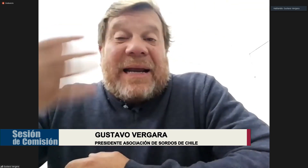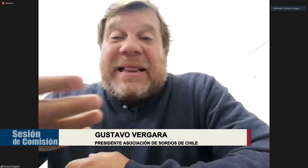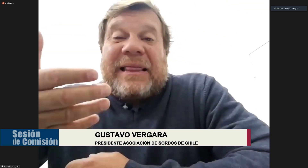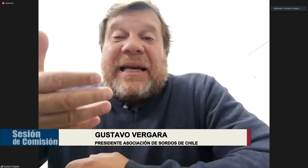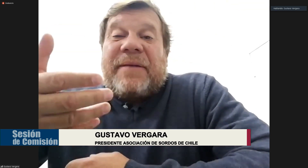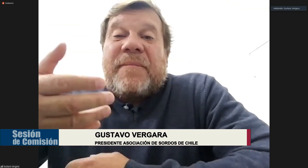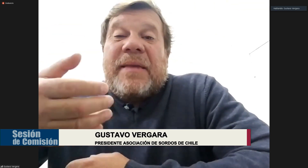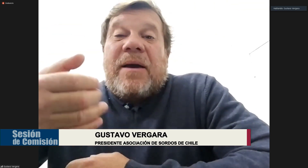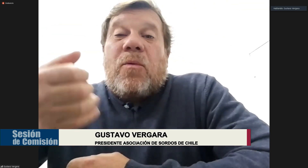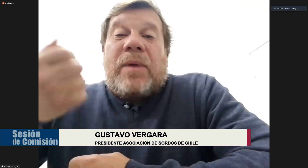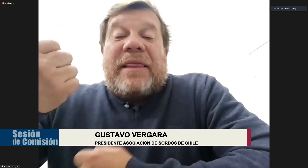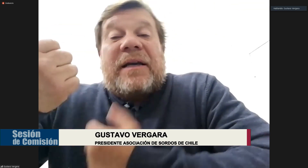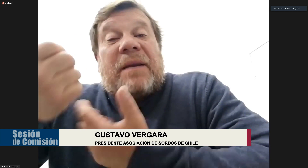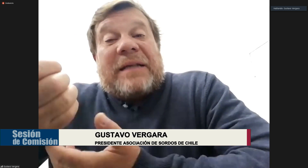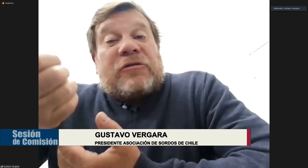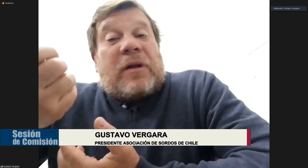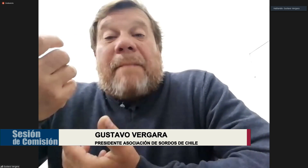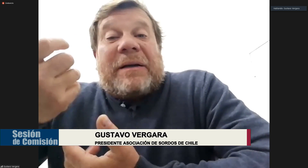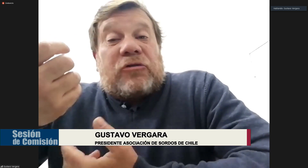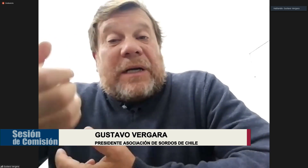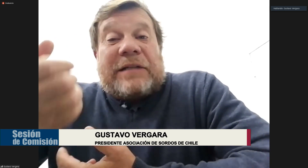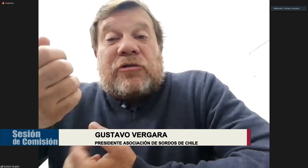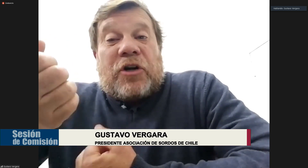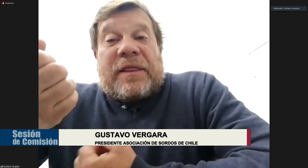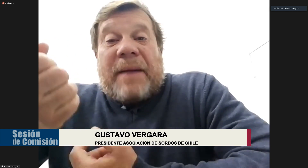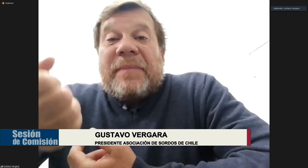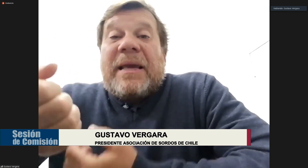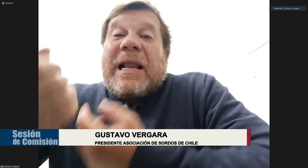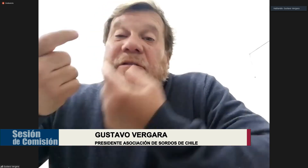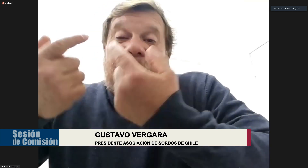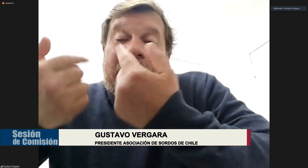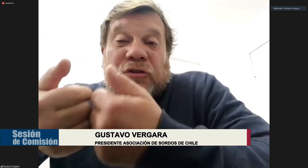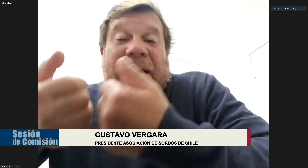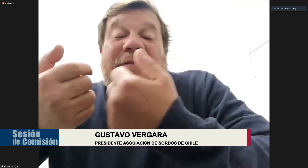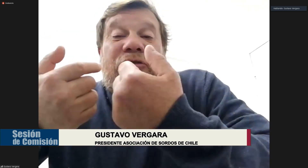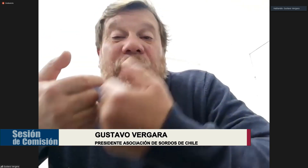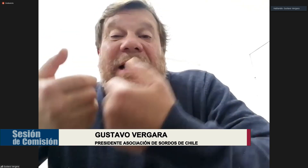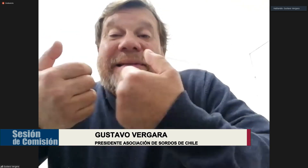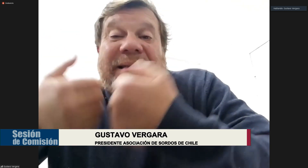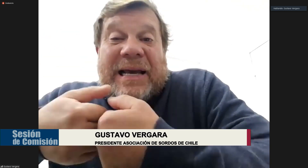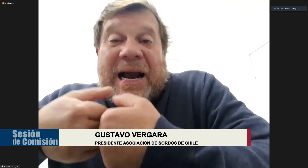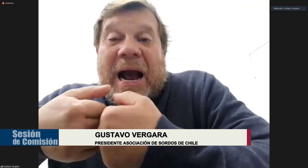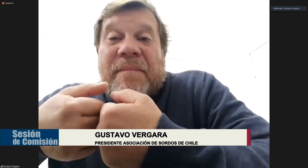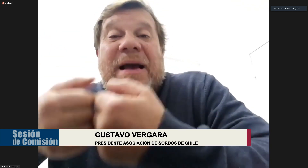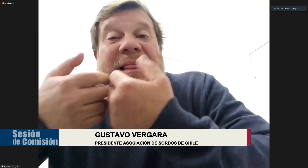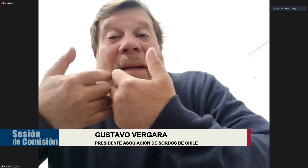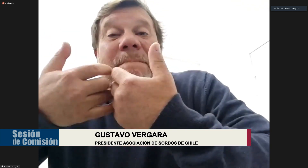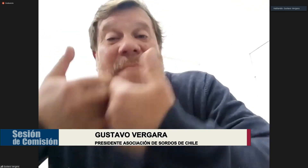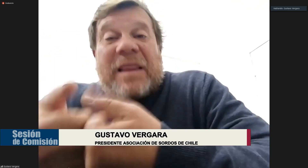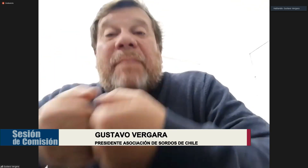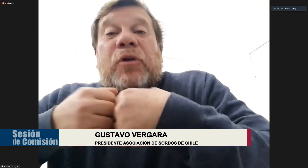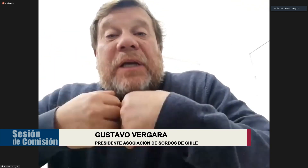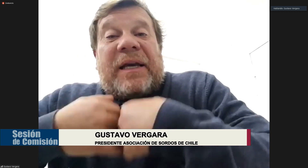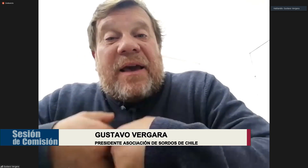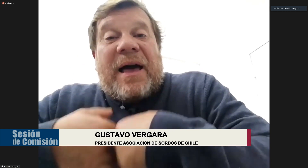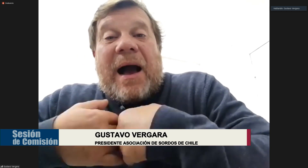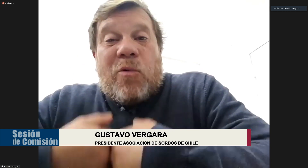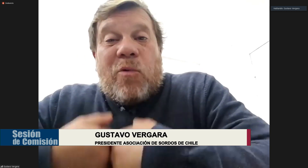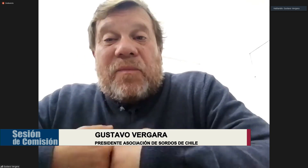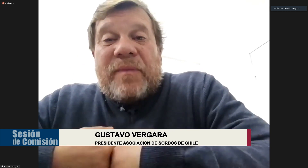permanente, una discriminación de las personas sordas. Las personas sordas ciegas están más desprotegidas aún,